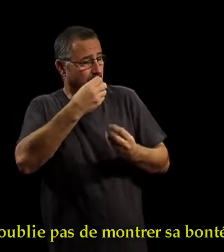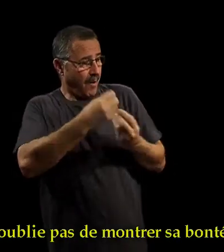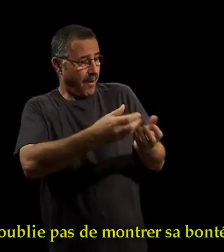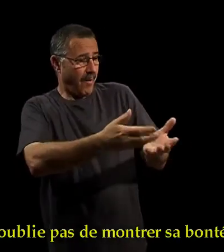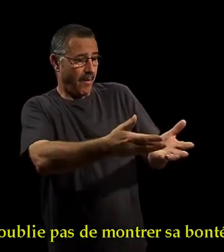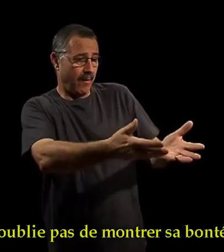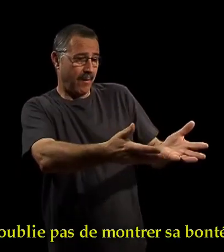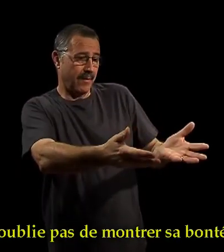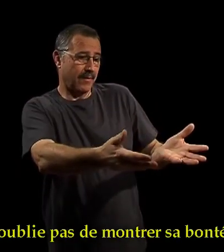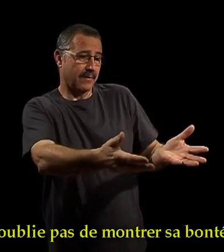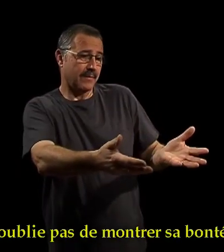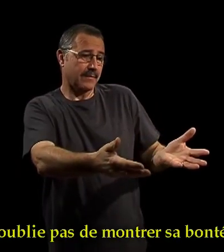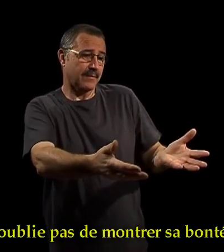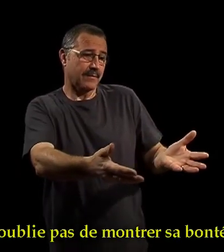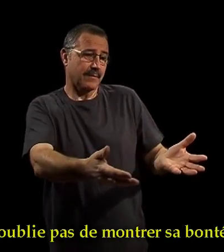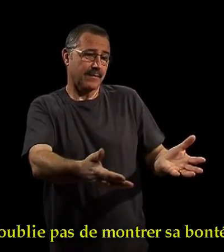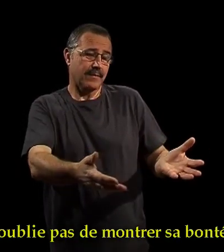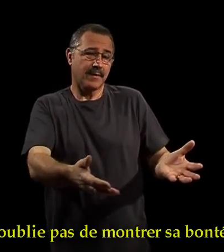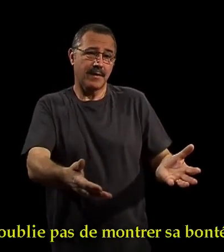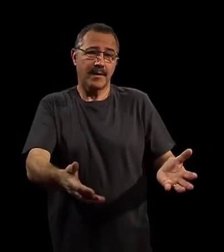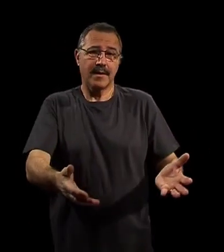Il n'oublie pas de montrer sa bonté.